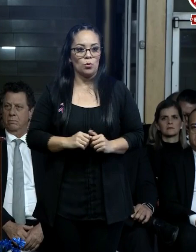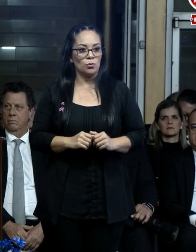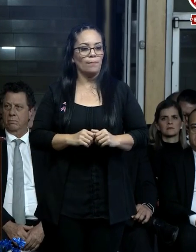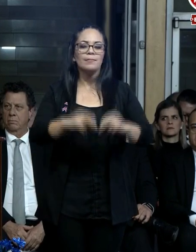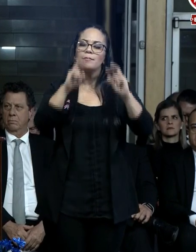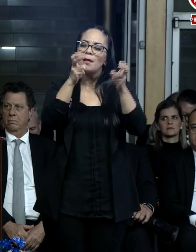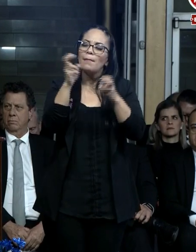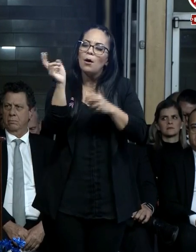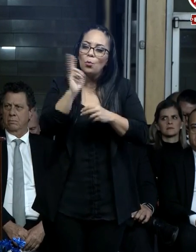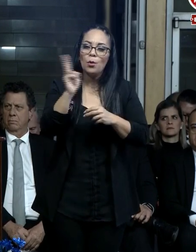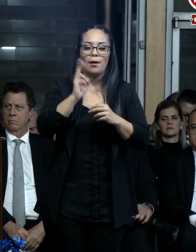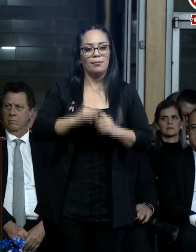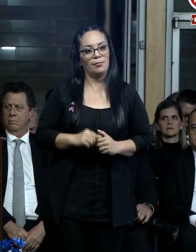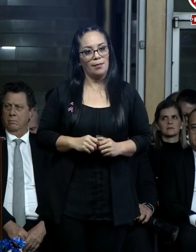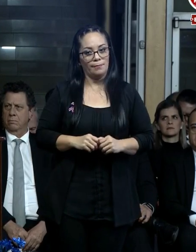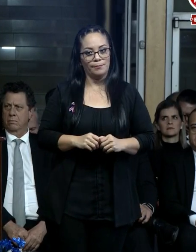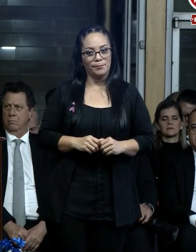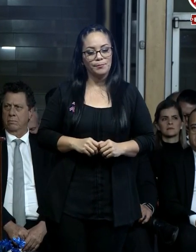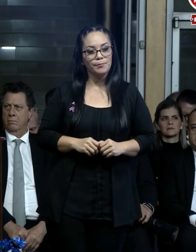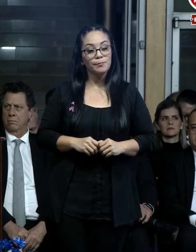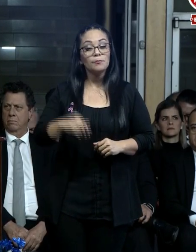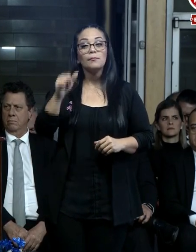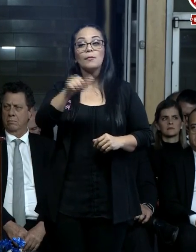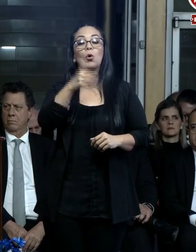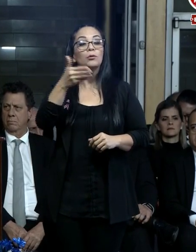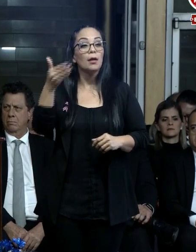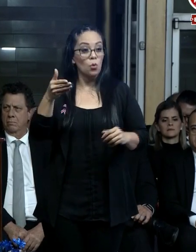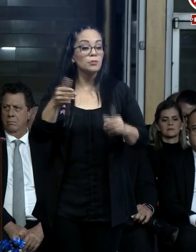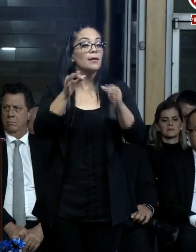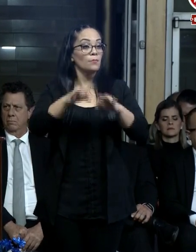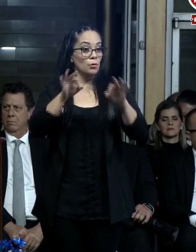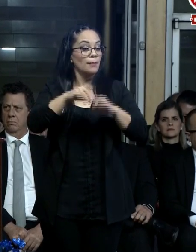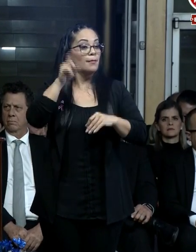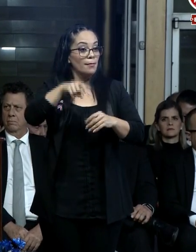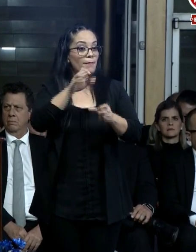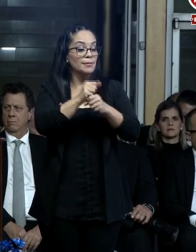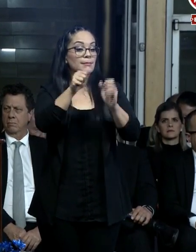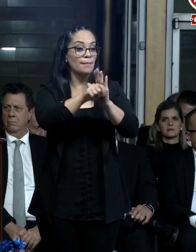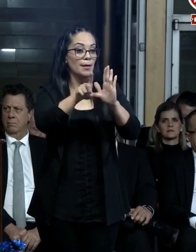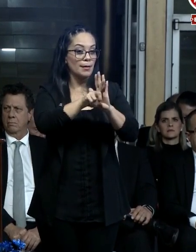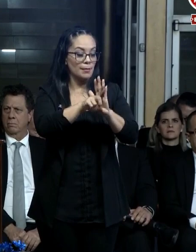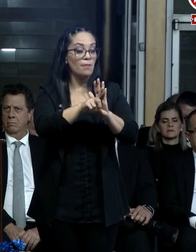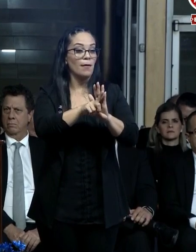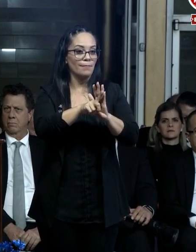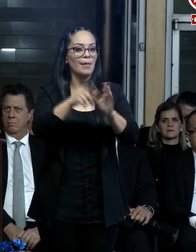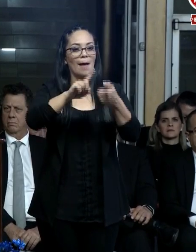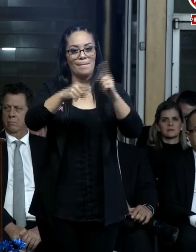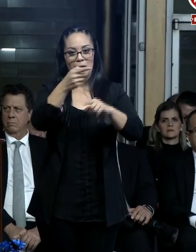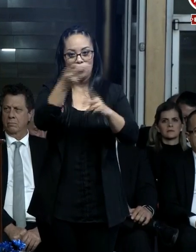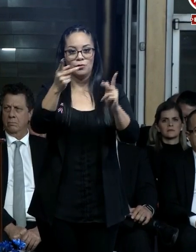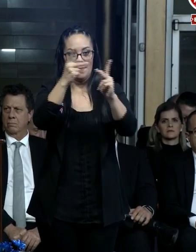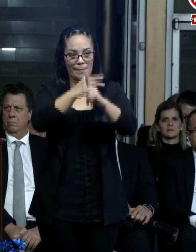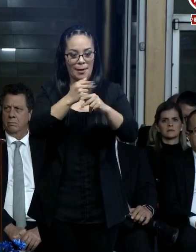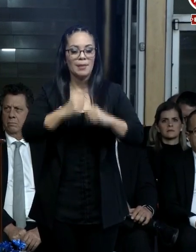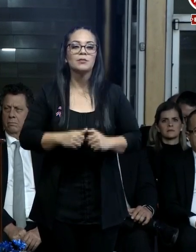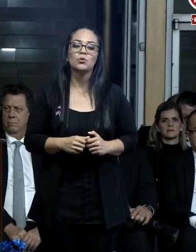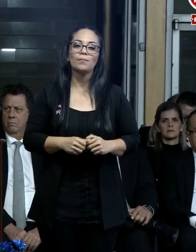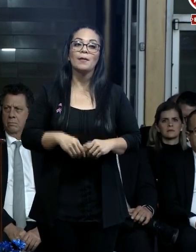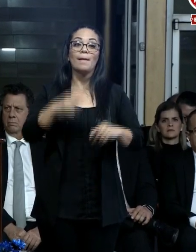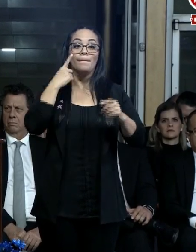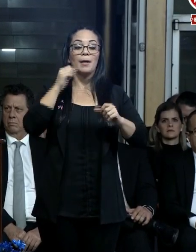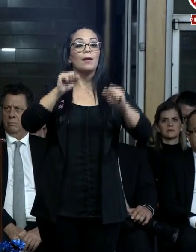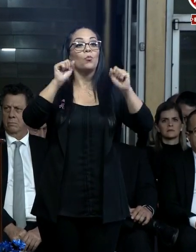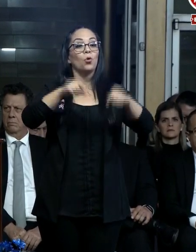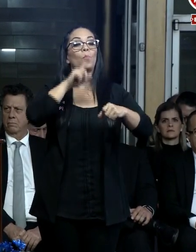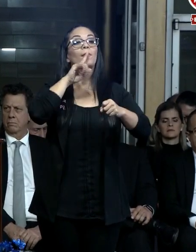temas urgen. La otra cosa que va a tener que hacer el Congreso, amigos de Paraíso, para